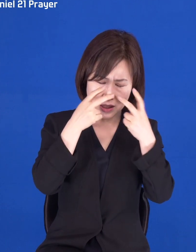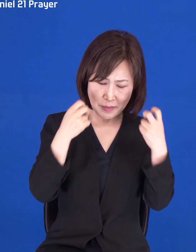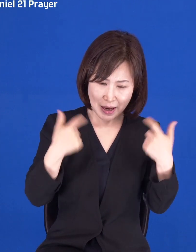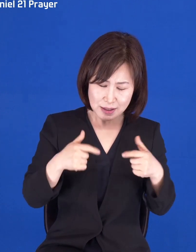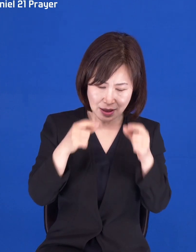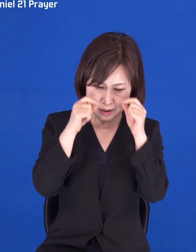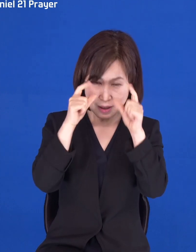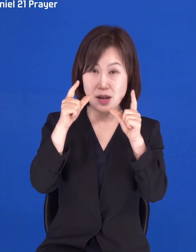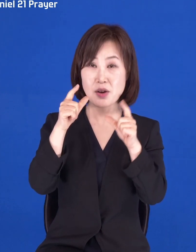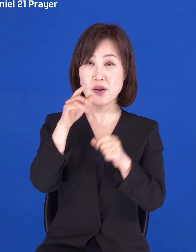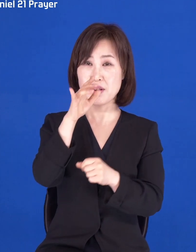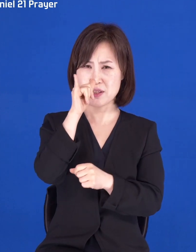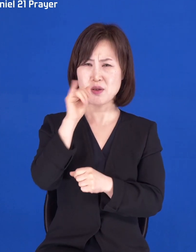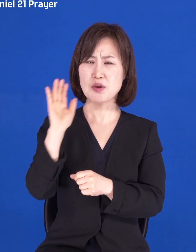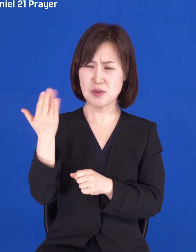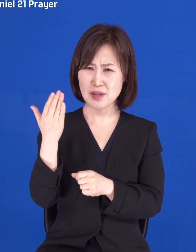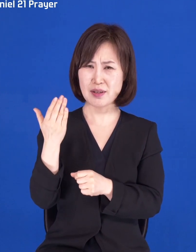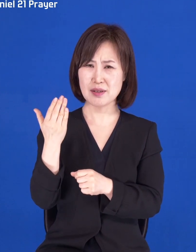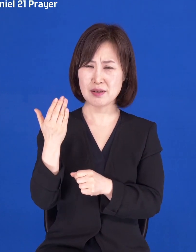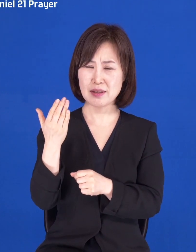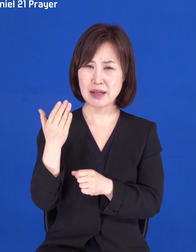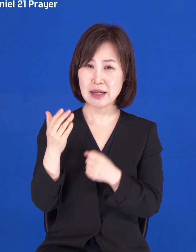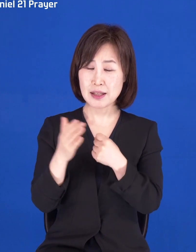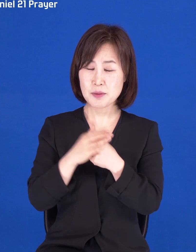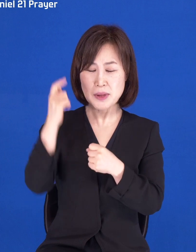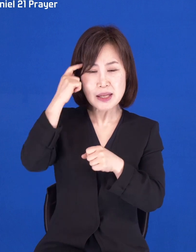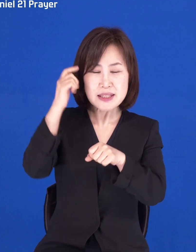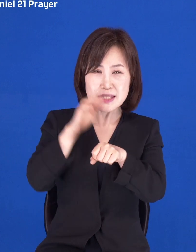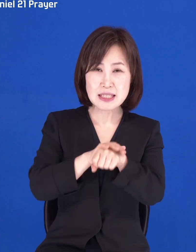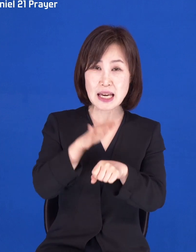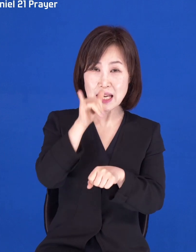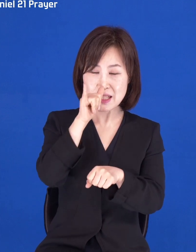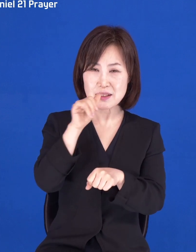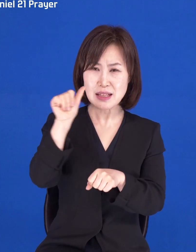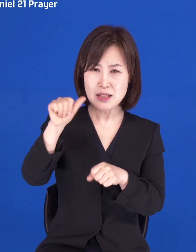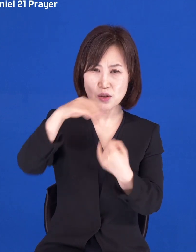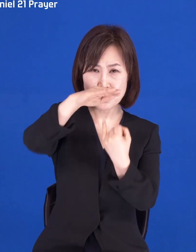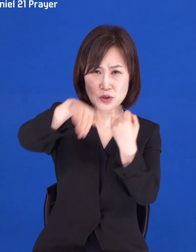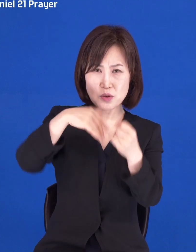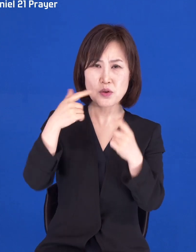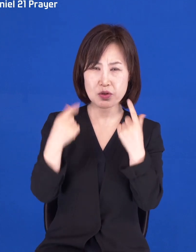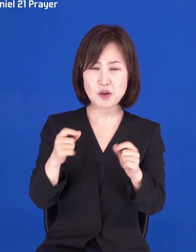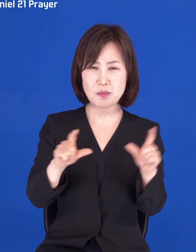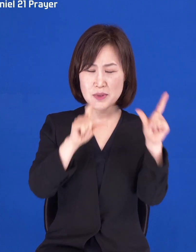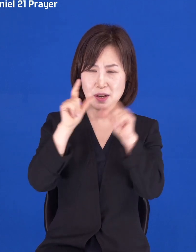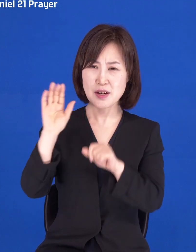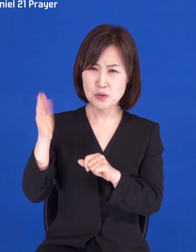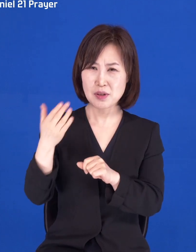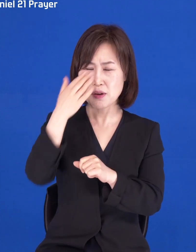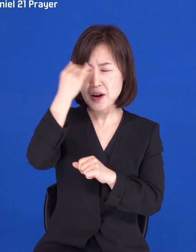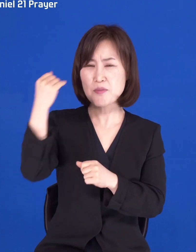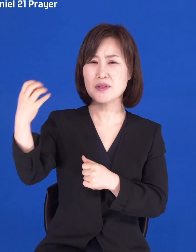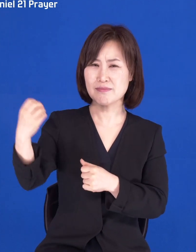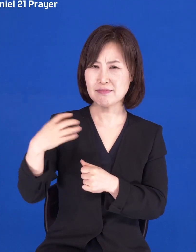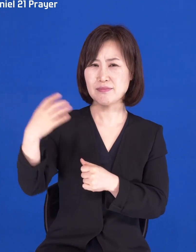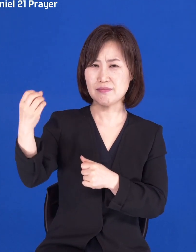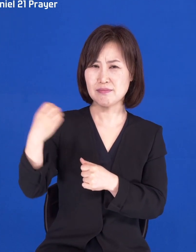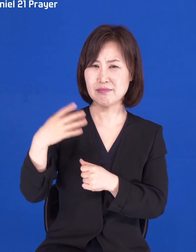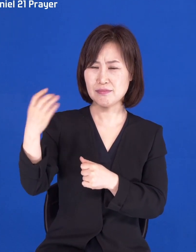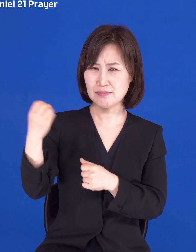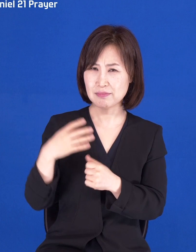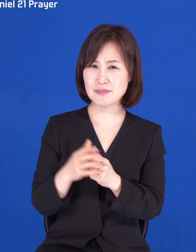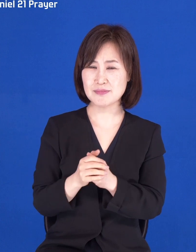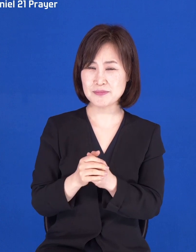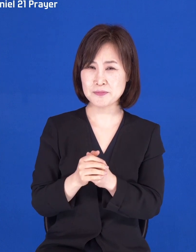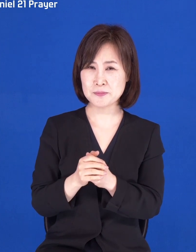있어야 된다고, 그래서 지혜로운 다섯 처녀와 같이 살아야 된다고 말씀하셨습니다. 하나님은 신중에